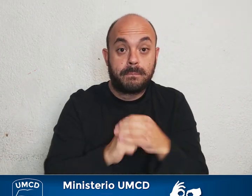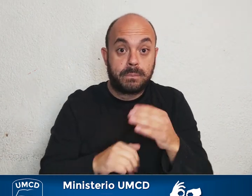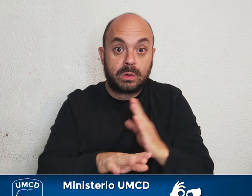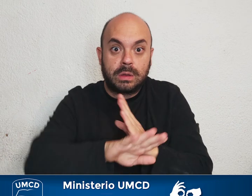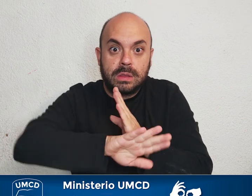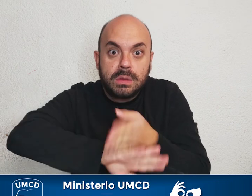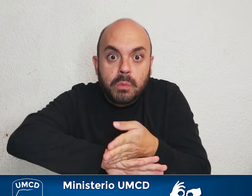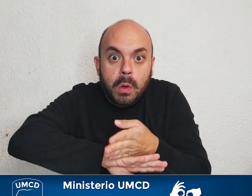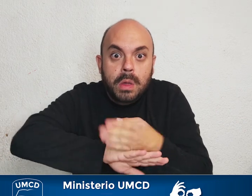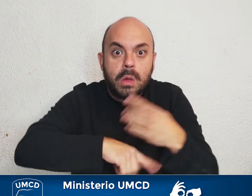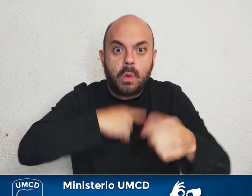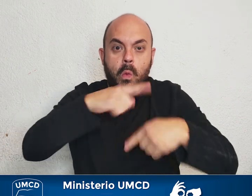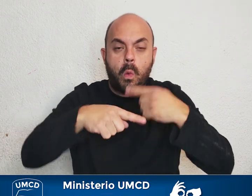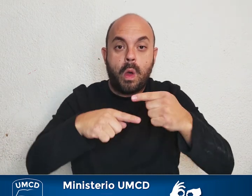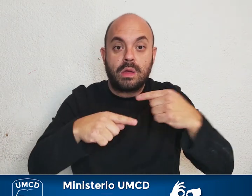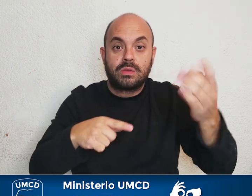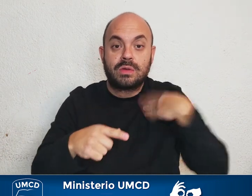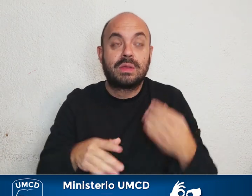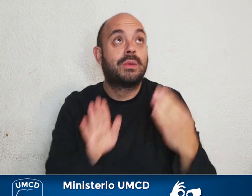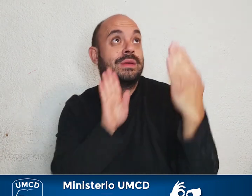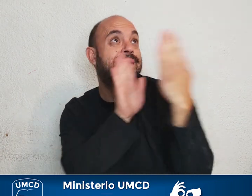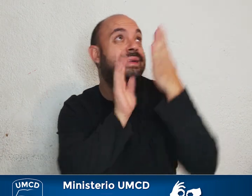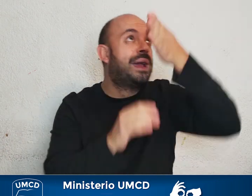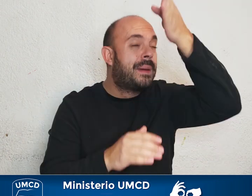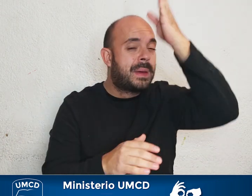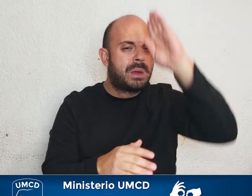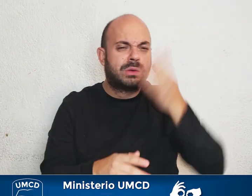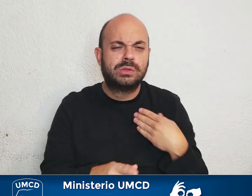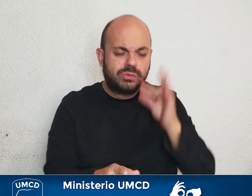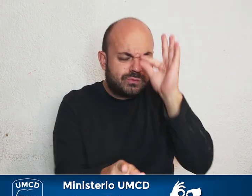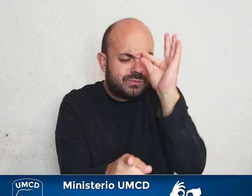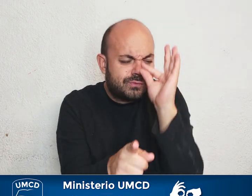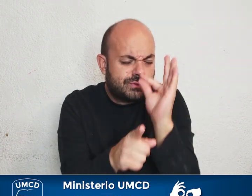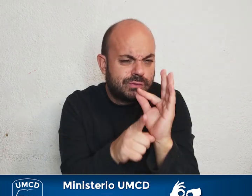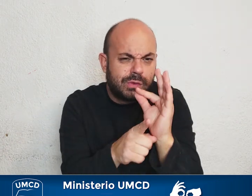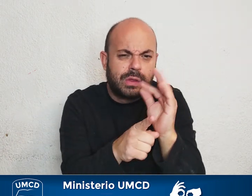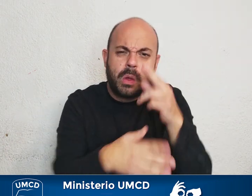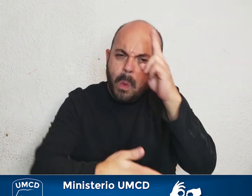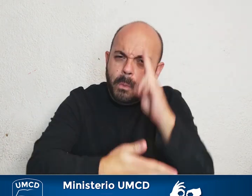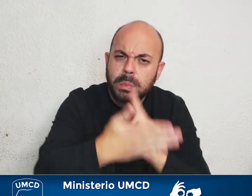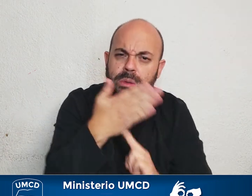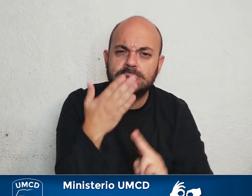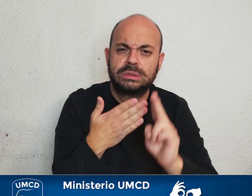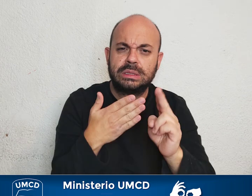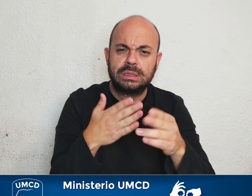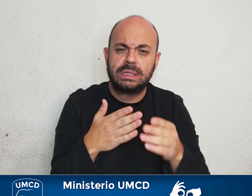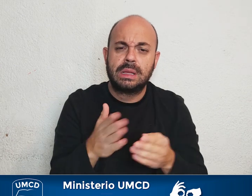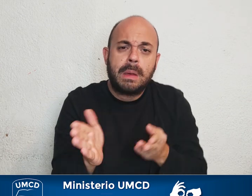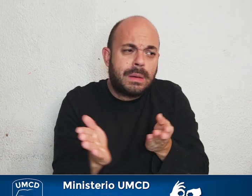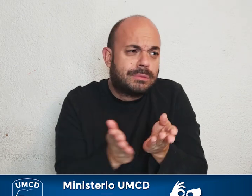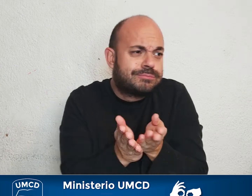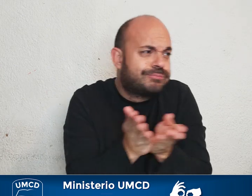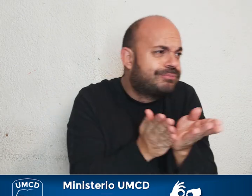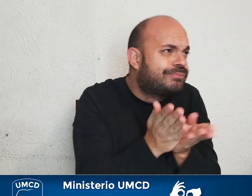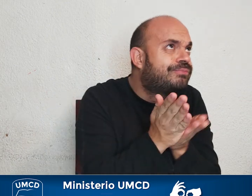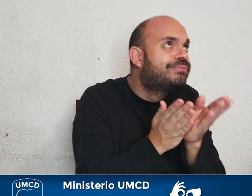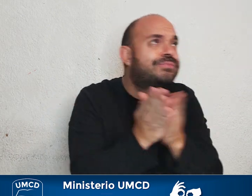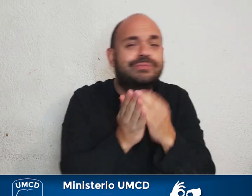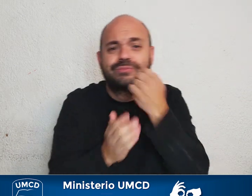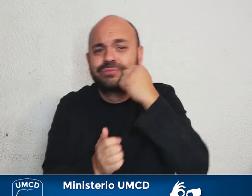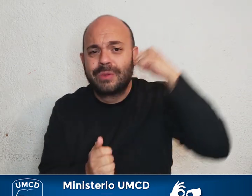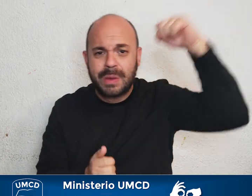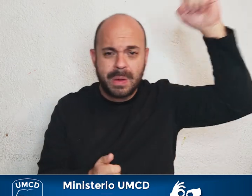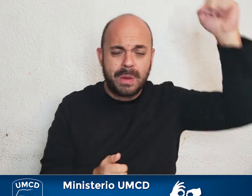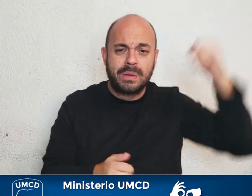nos preparemos para ese encuentro. Debemos mantenernos fieles, sirviendo al Señor, como le dijo a los siervos